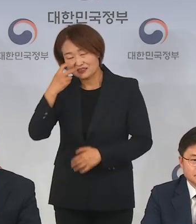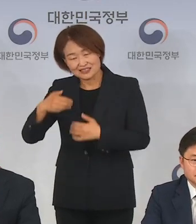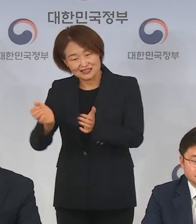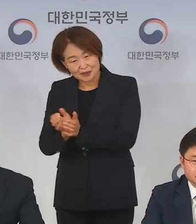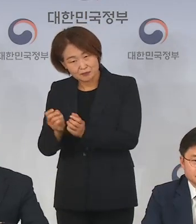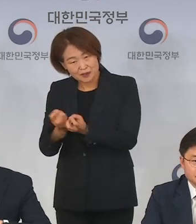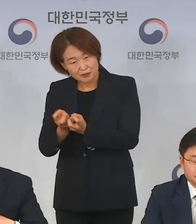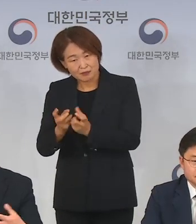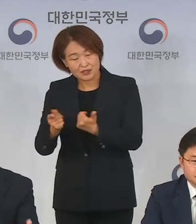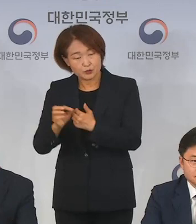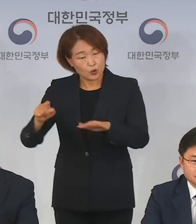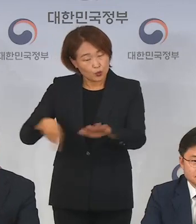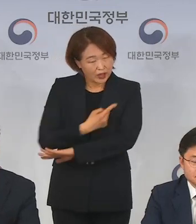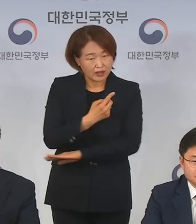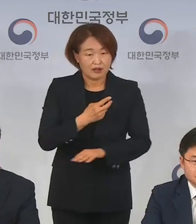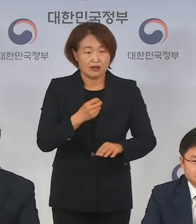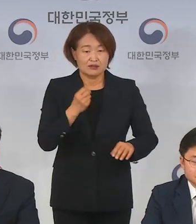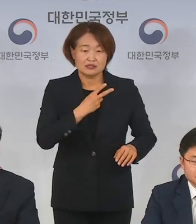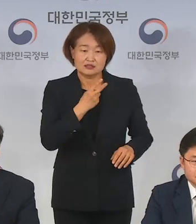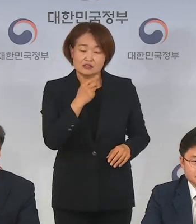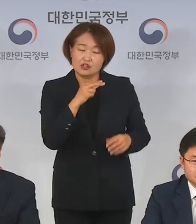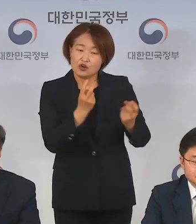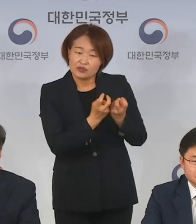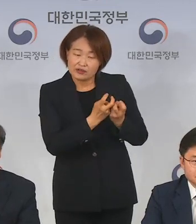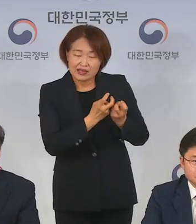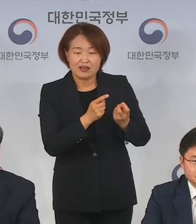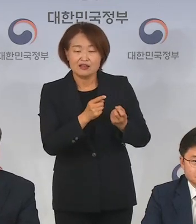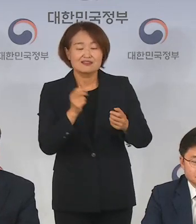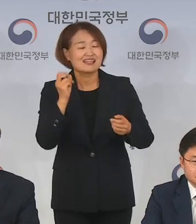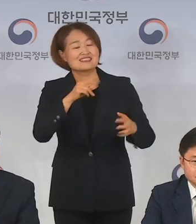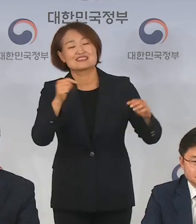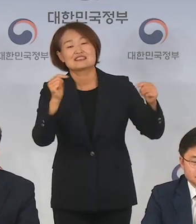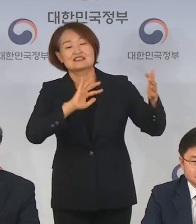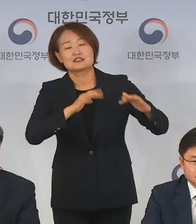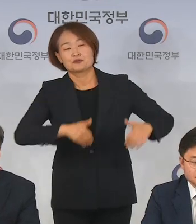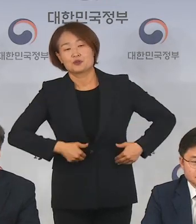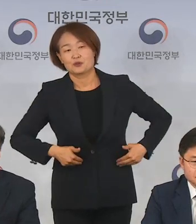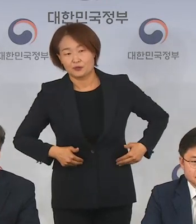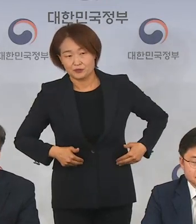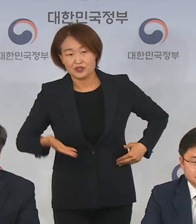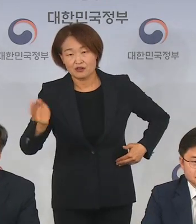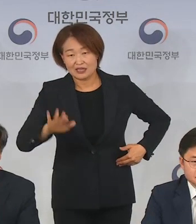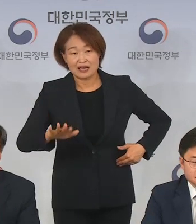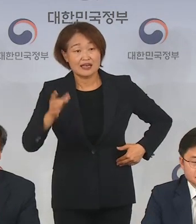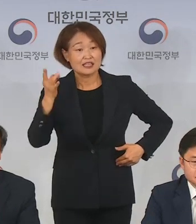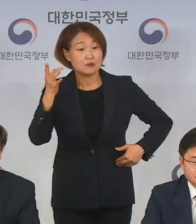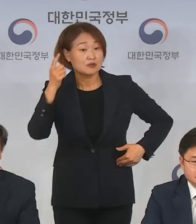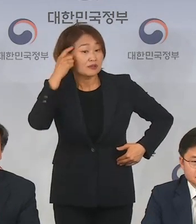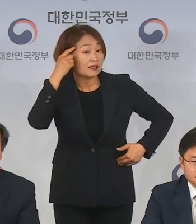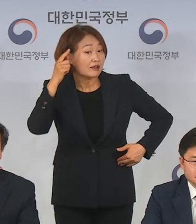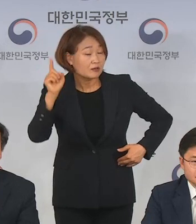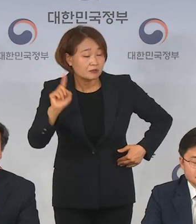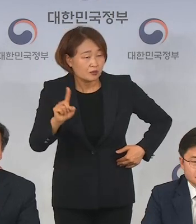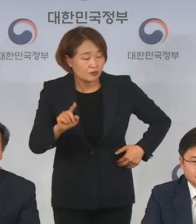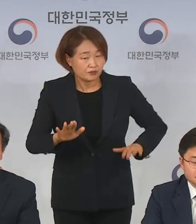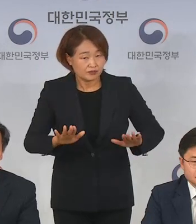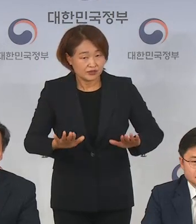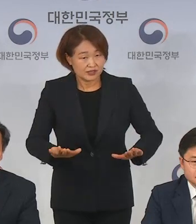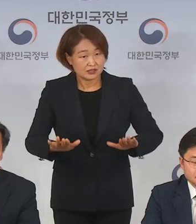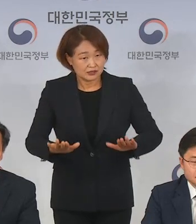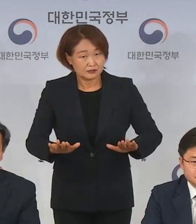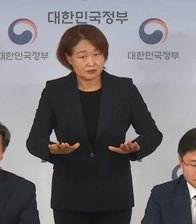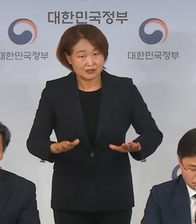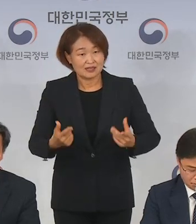할지 아니면 다른 모니터링 방식을 적용할지는 그건 논의를 더 해봐야 되지만 기본적인 인식은 당연히 지금과